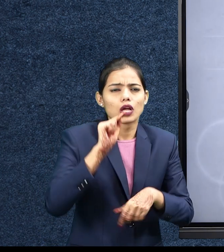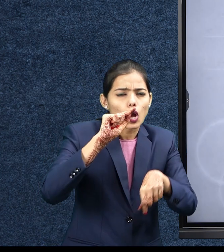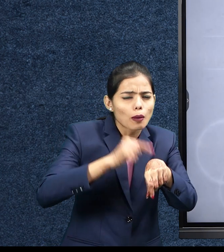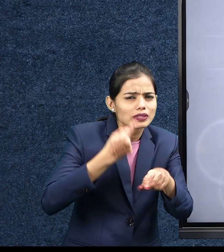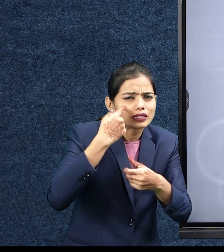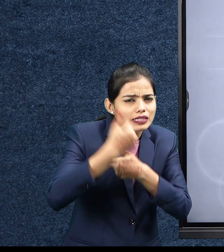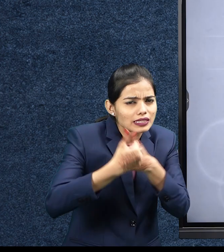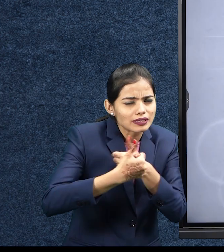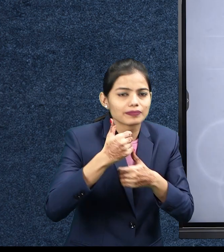यादृच्छिक प्रयोग.